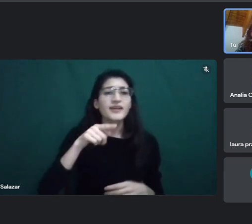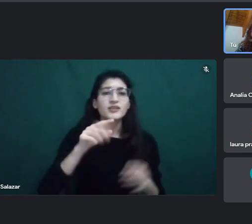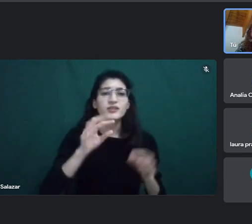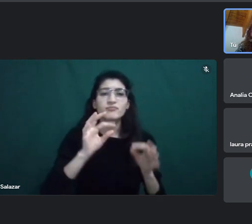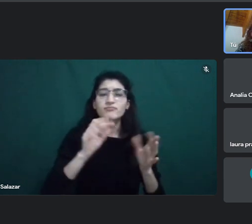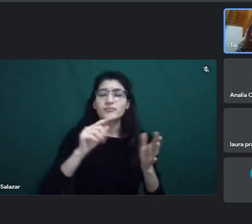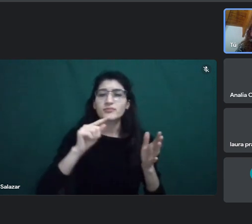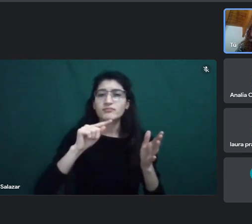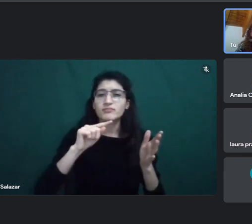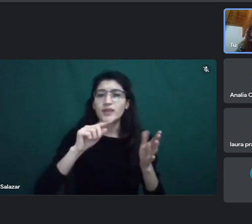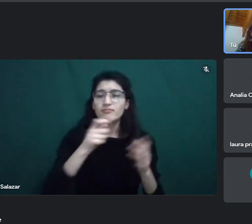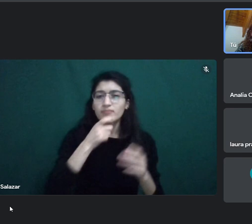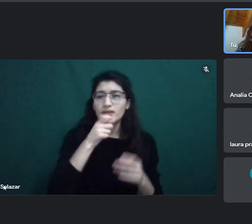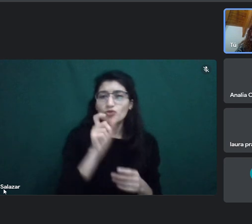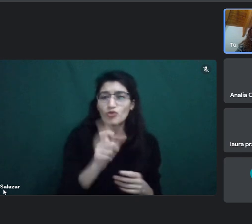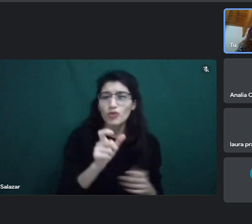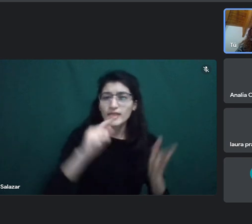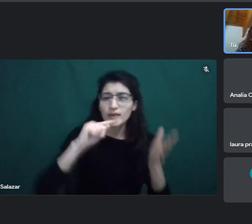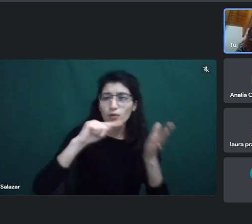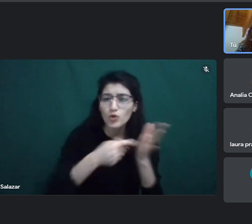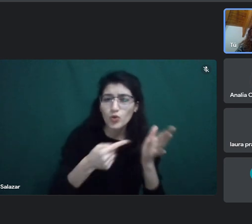En este, ¿cómo sería el bloque ahí?